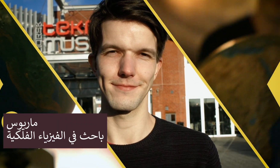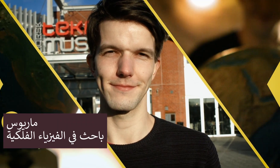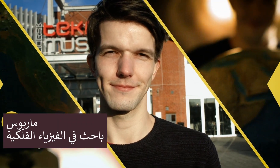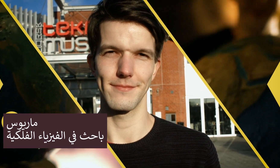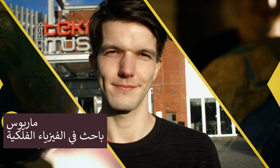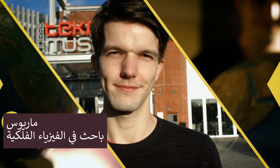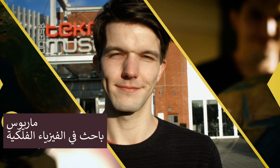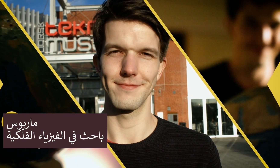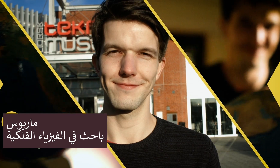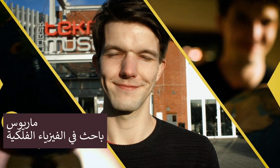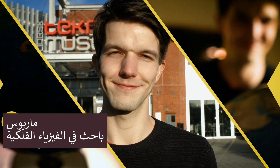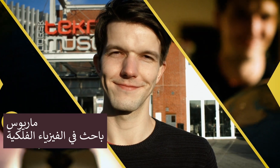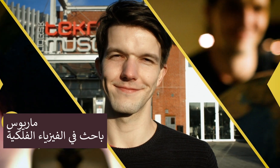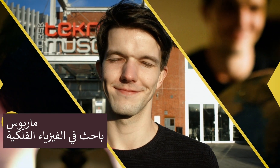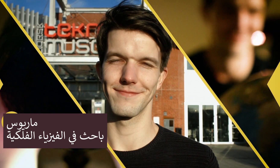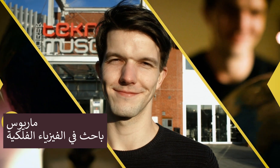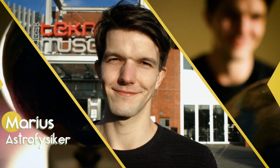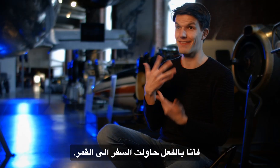ماريوس باحث في الفيزياء الفلكية،